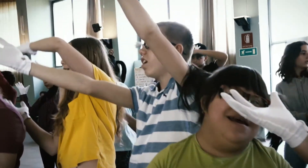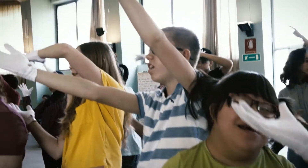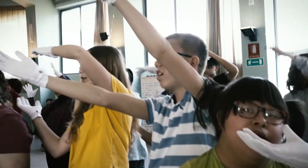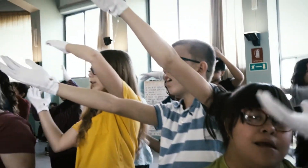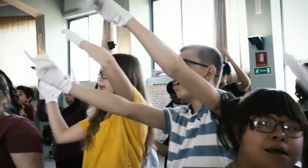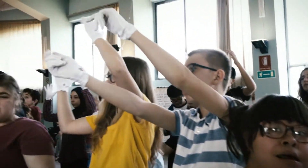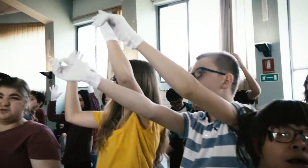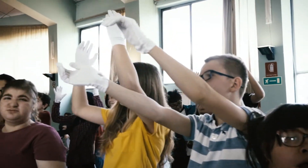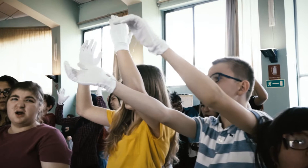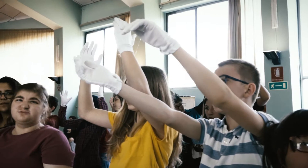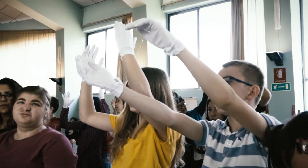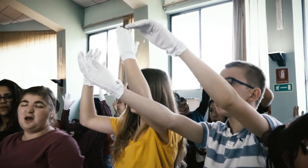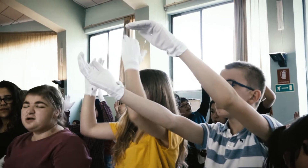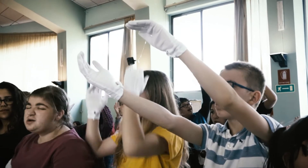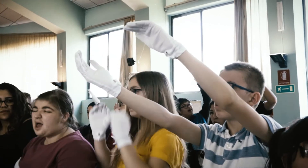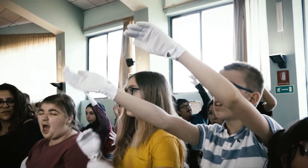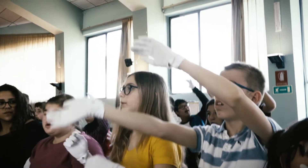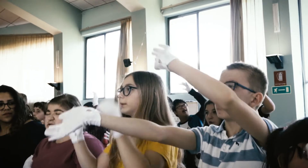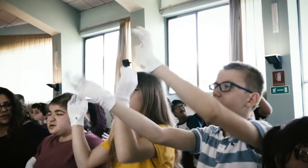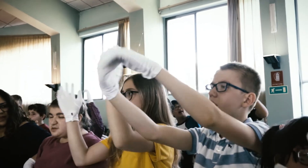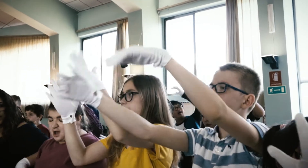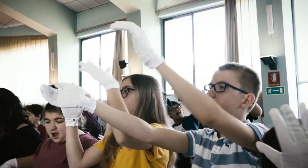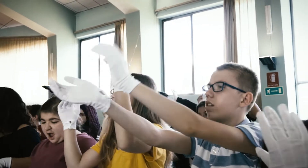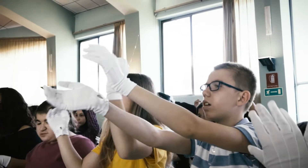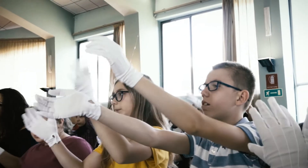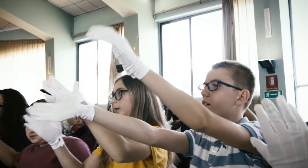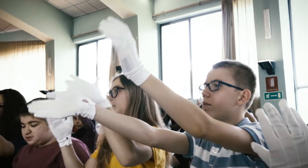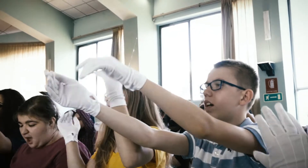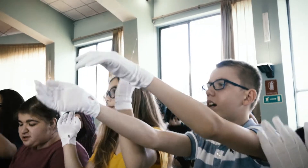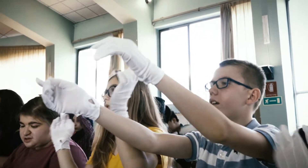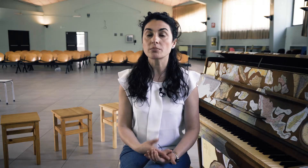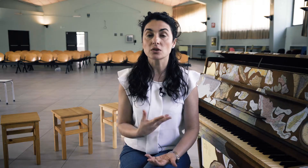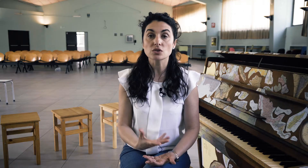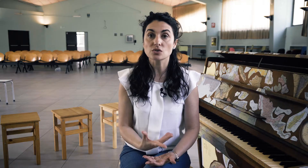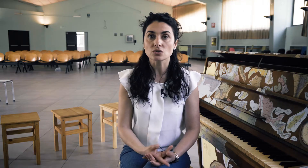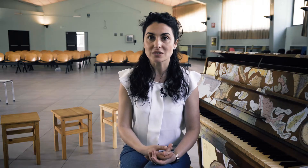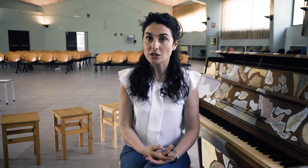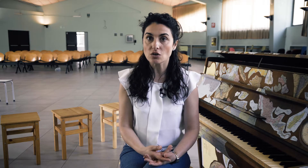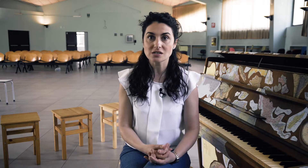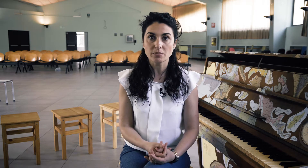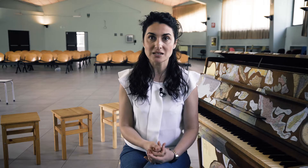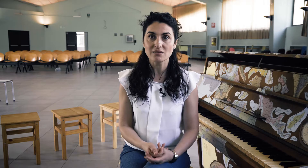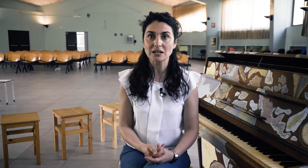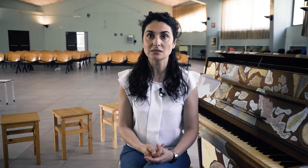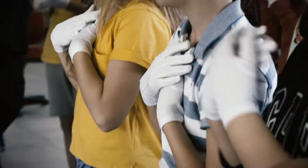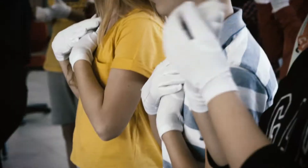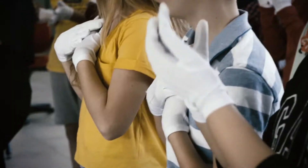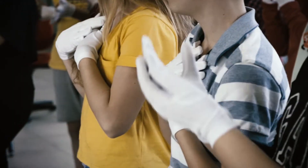si impegna ad eseguire la gestualità nella maniera migliore, per noi sono dei grossi passi avanti.